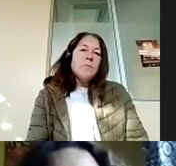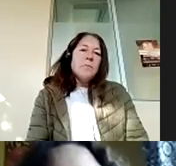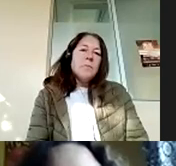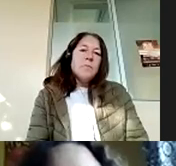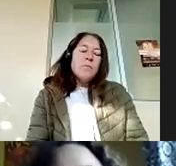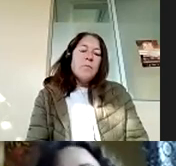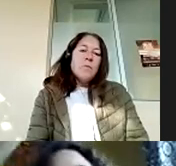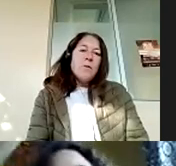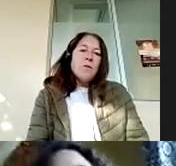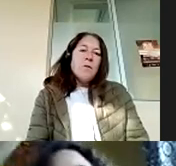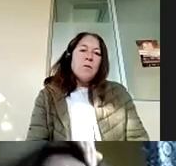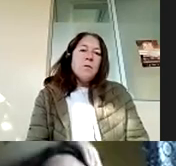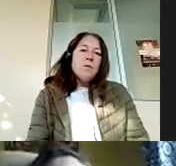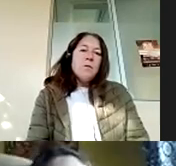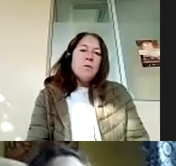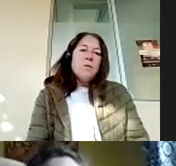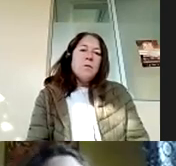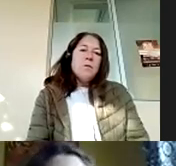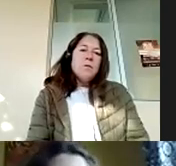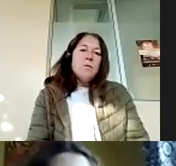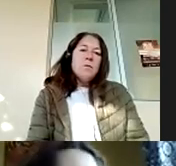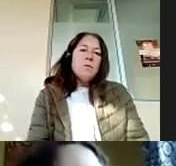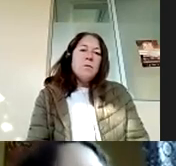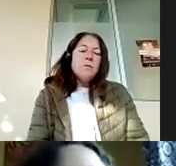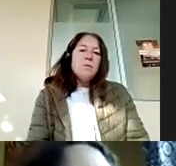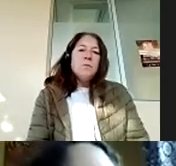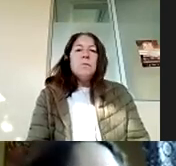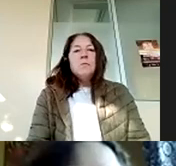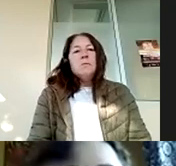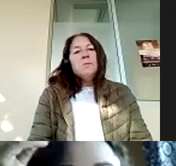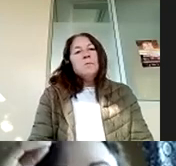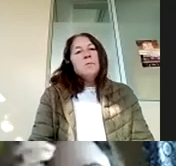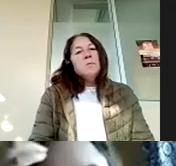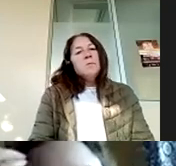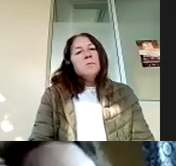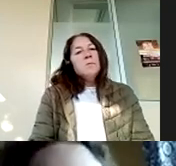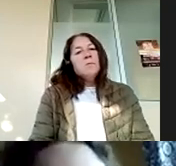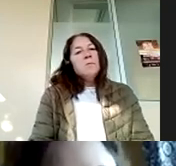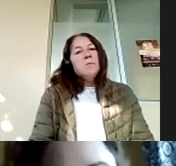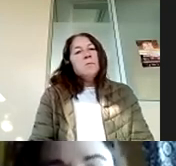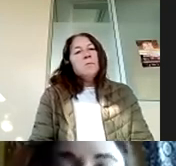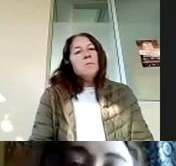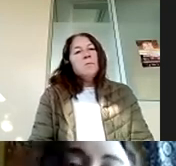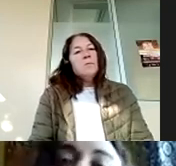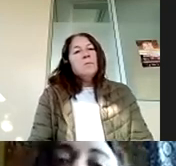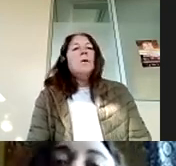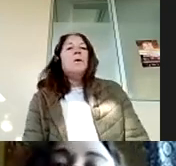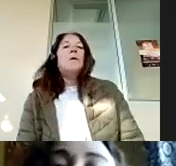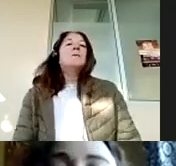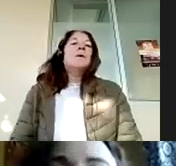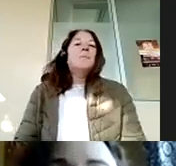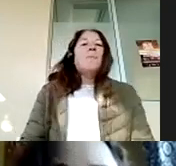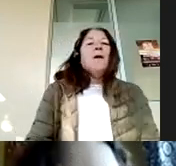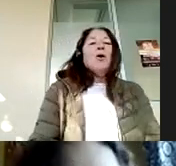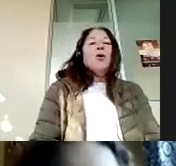poder saber comunicarse en lengua de señas. También estaba levantando la mano Corina Brevis hace poquito,